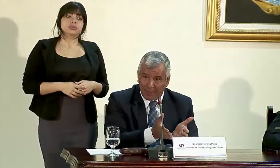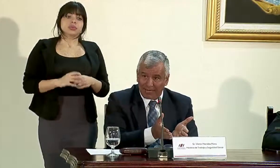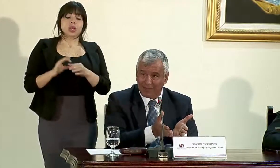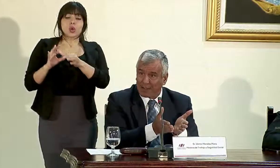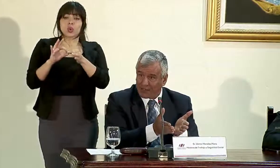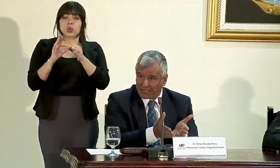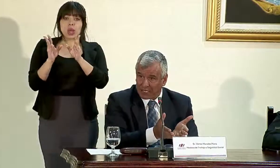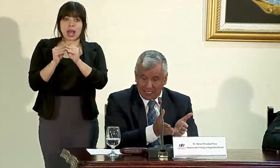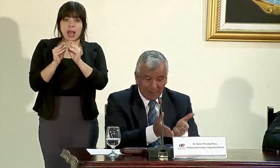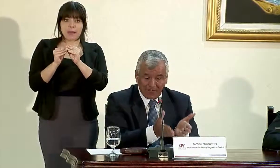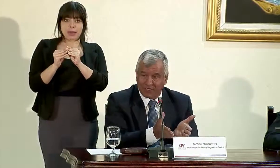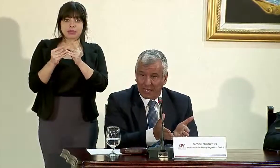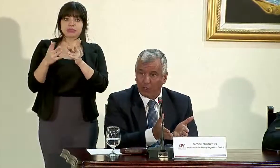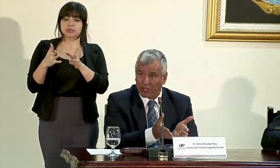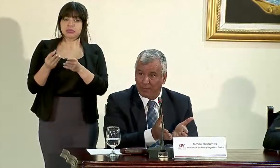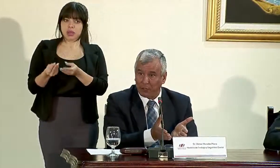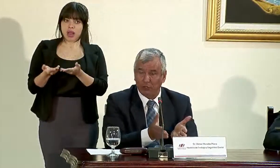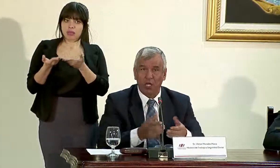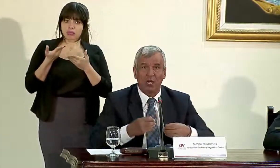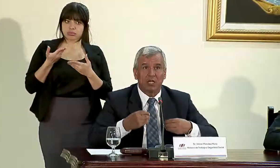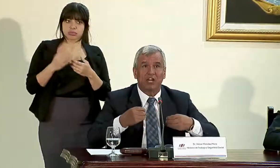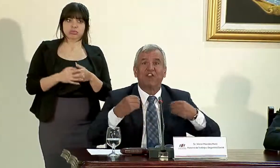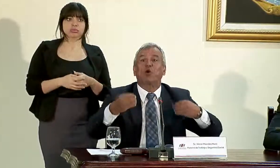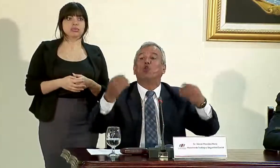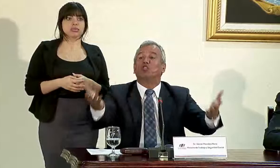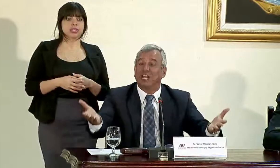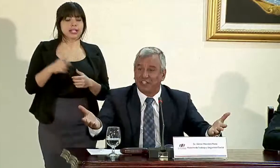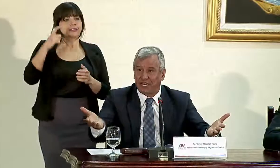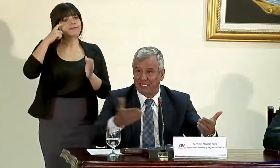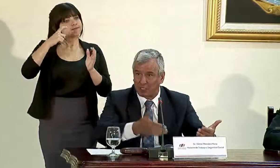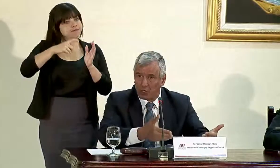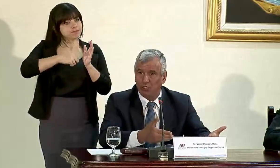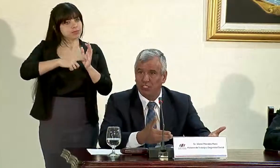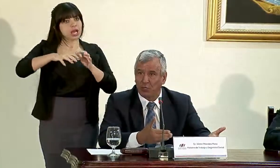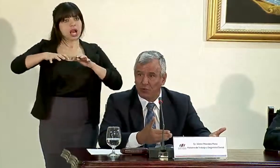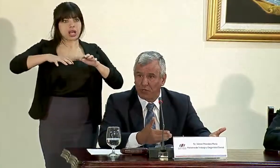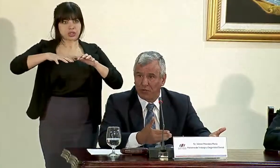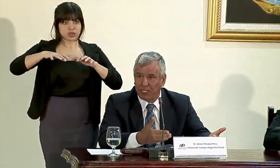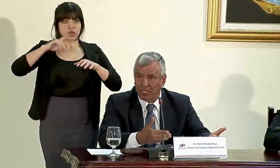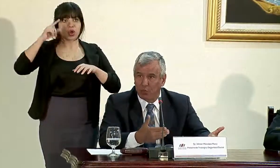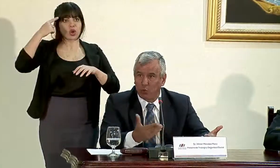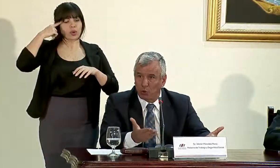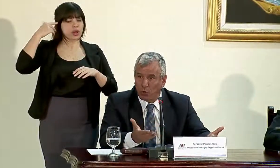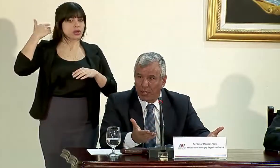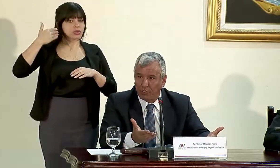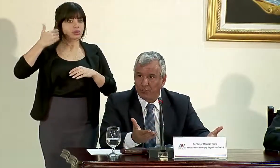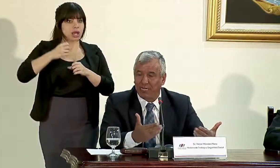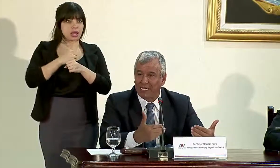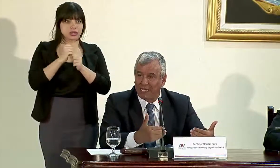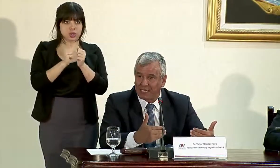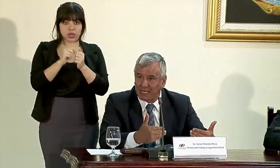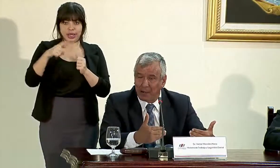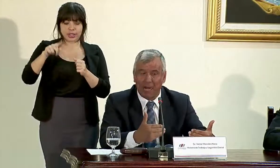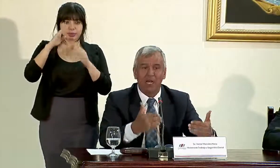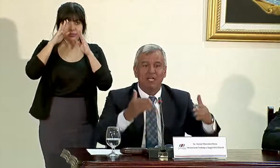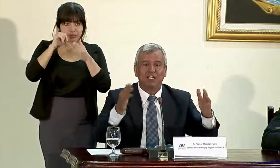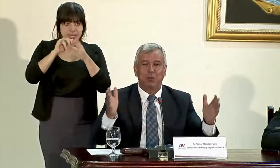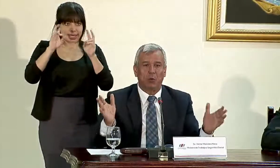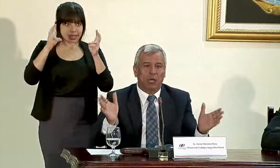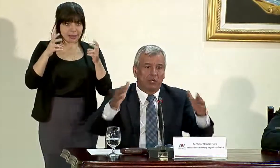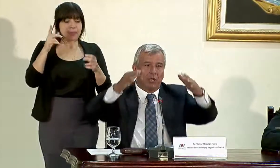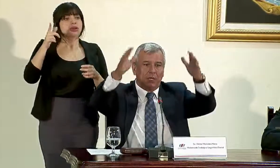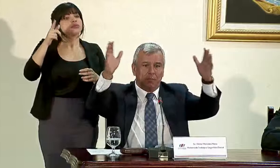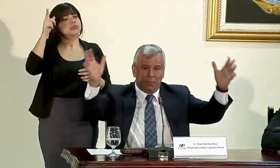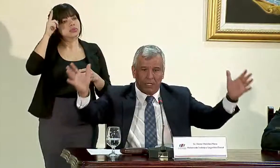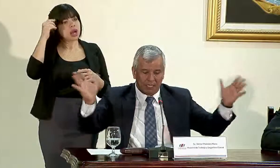Unión de Cámaras se ha manifestado en términos de reconocer las acciones que el gobierno viene haciendo junto con ellos para atender este tema. Desde